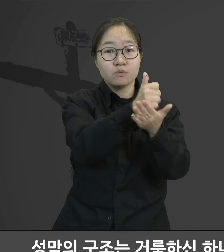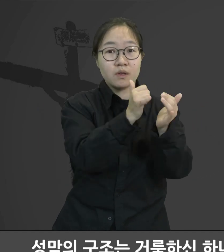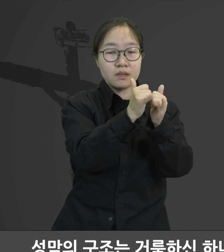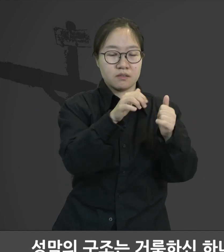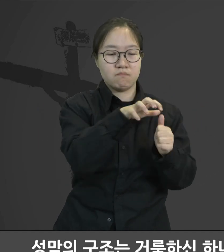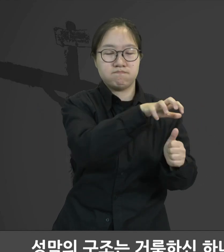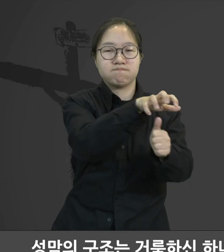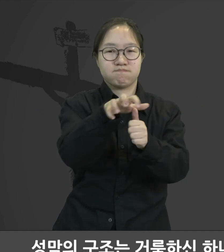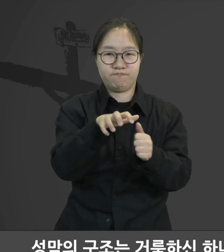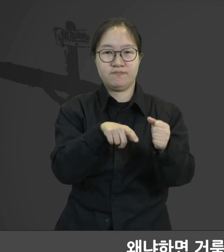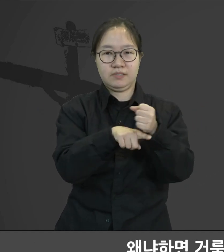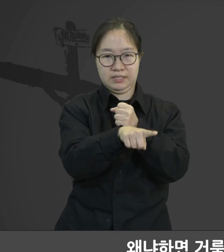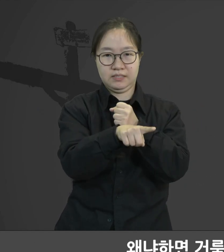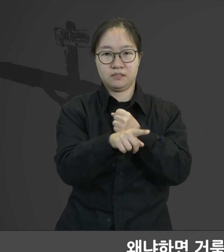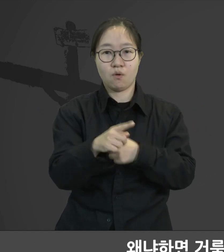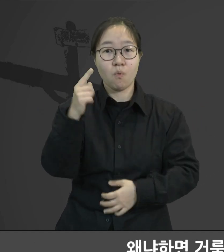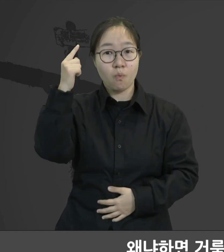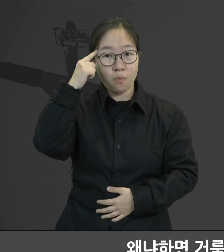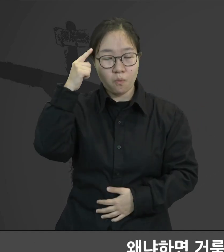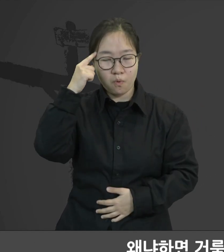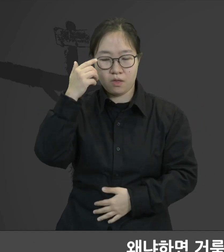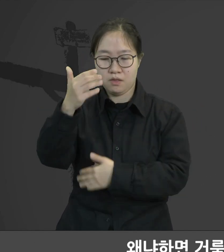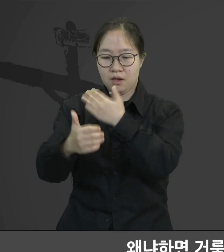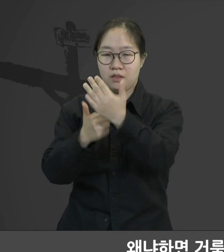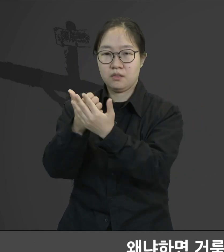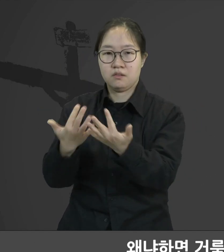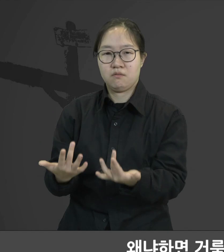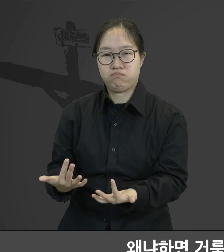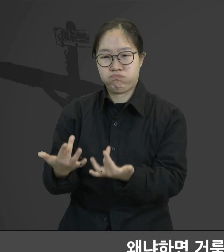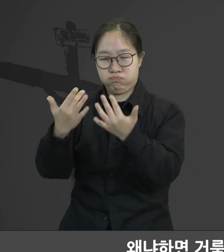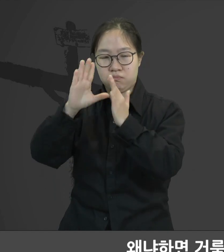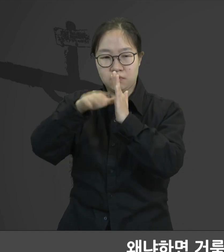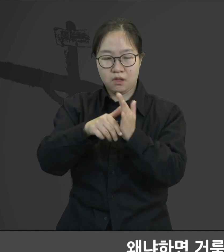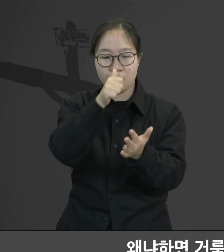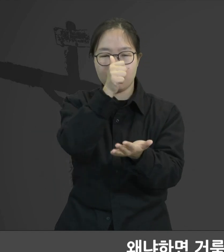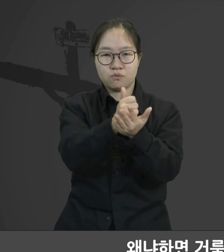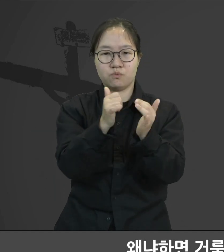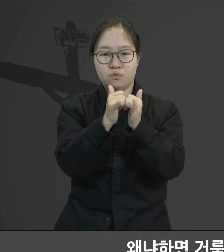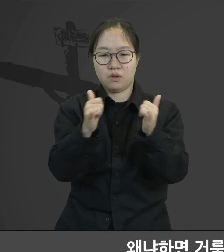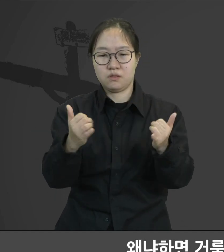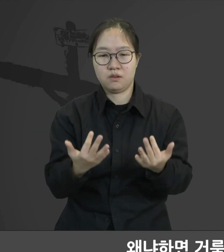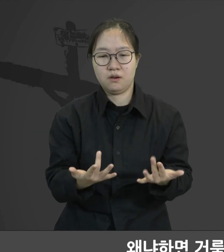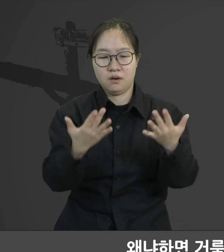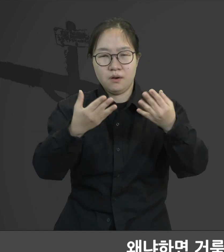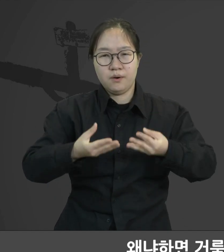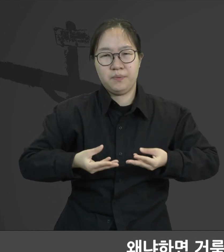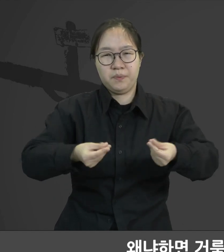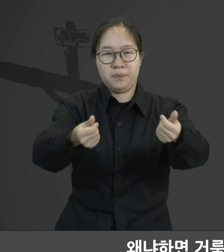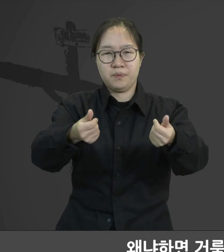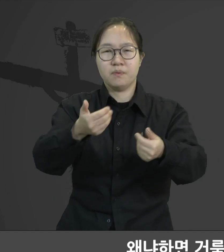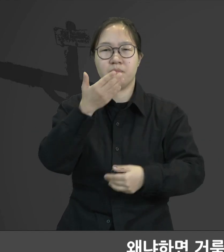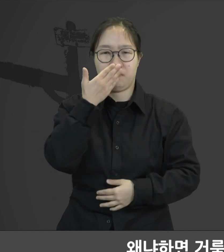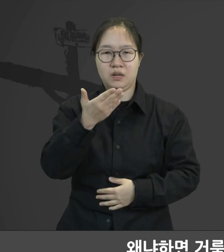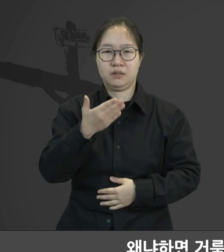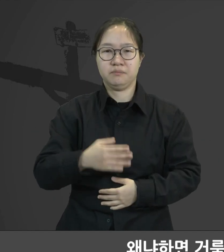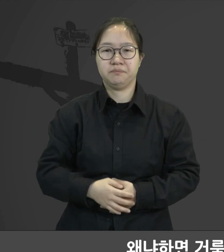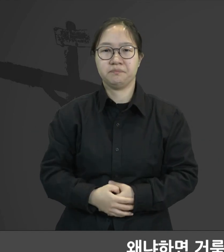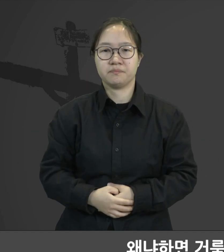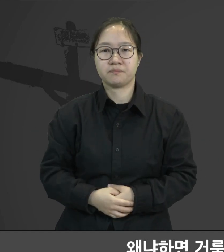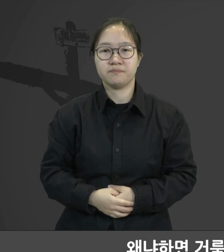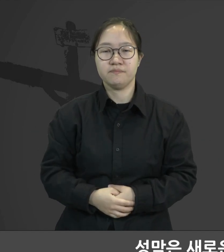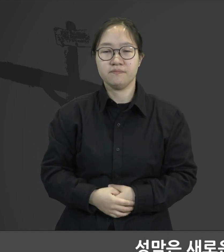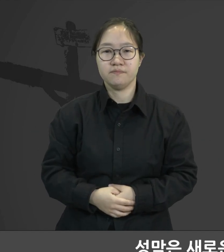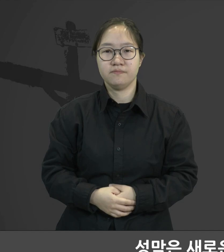것을 상징합니다. 왜냐하면 거룩하신 하나님의 불에 죄인들이 소멸될지도 모르기